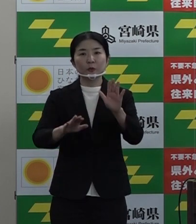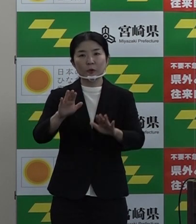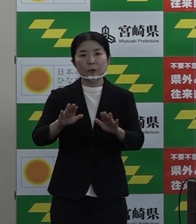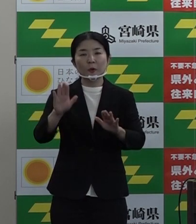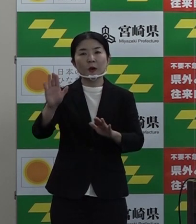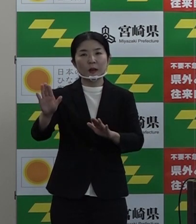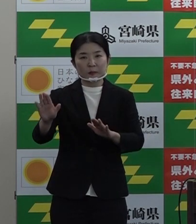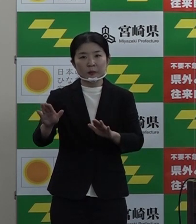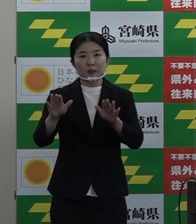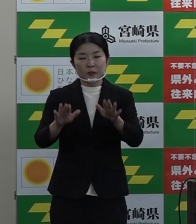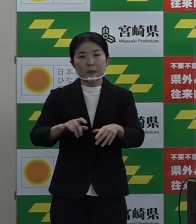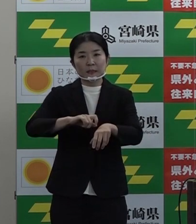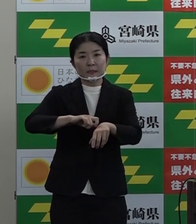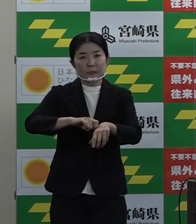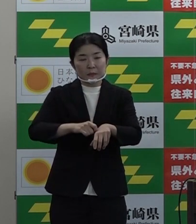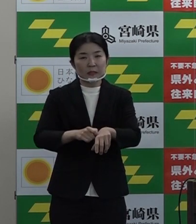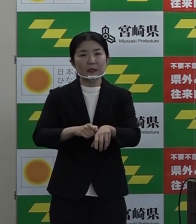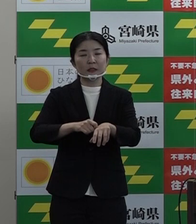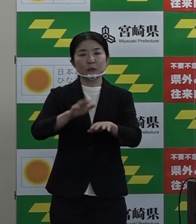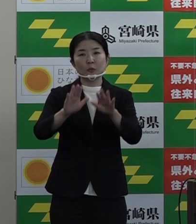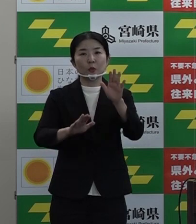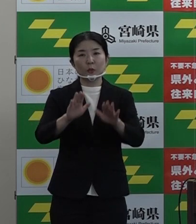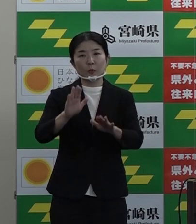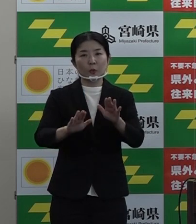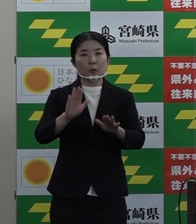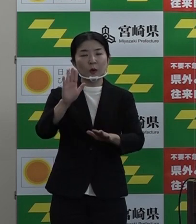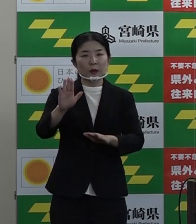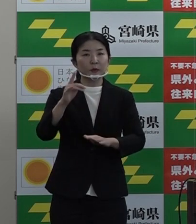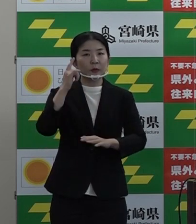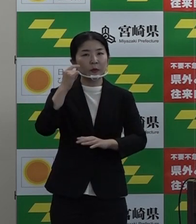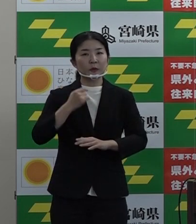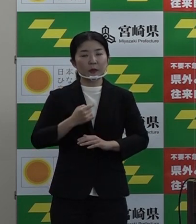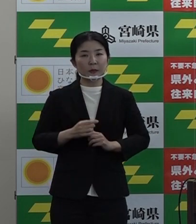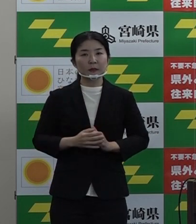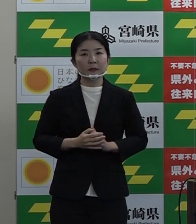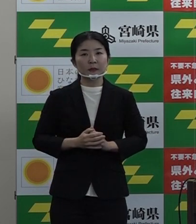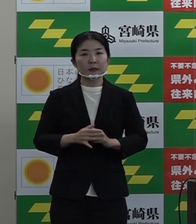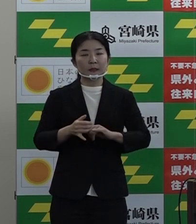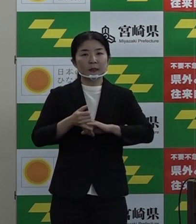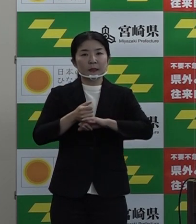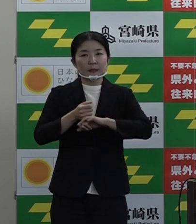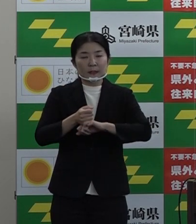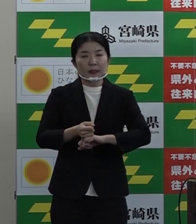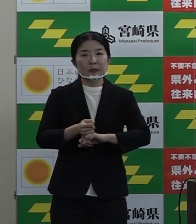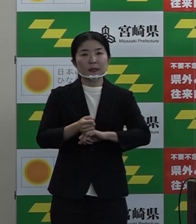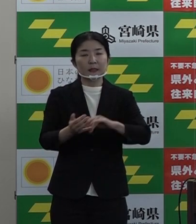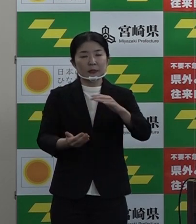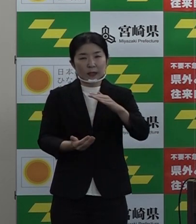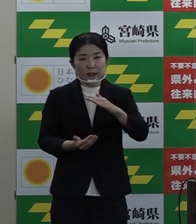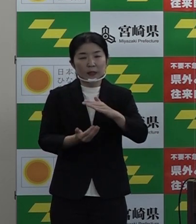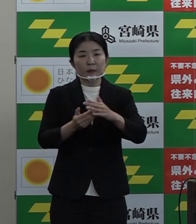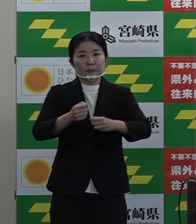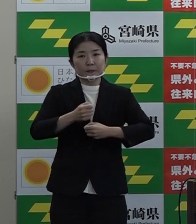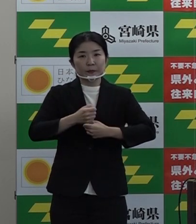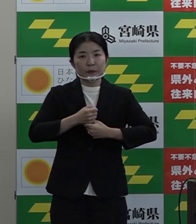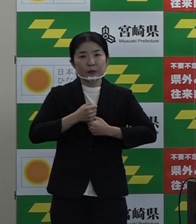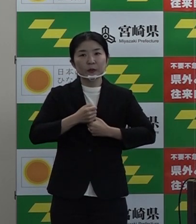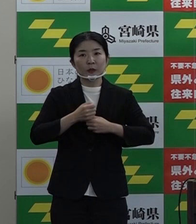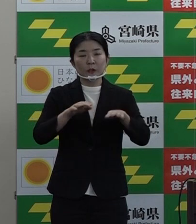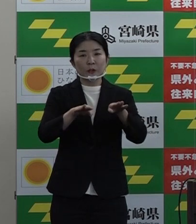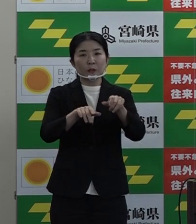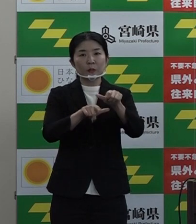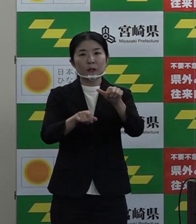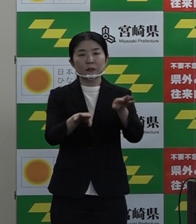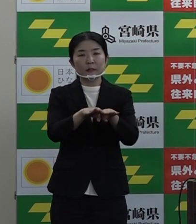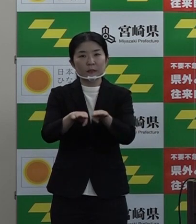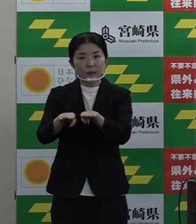ね、今は厳しい状況にあろうかと考えております。ぜひ、最大限の警戒を、この大型連